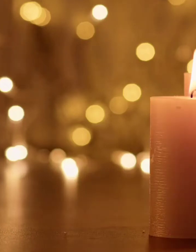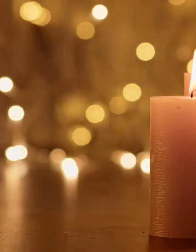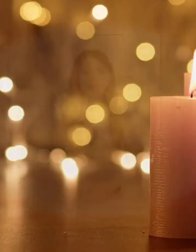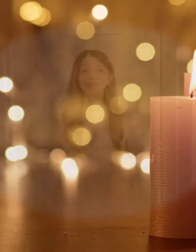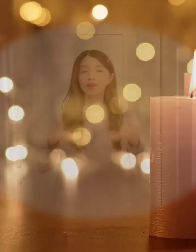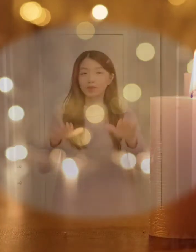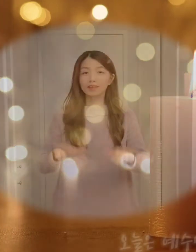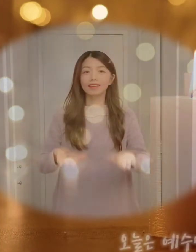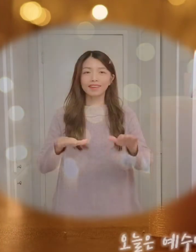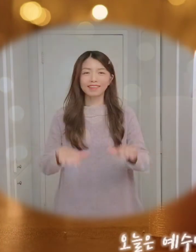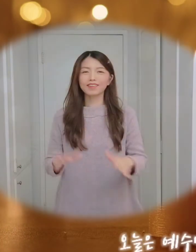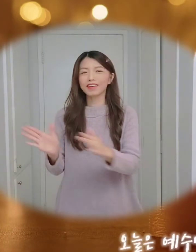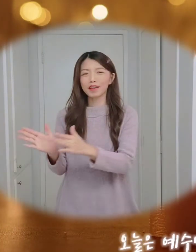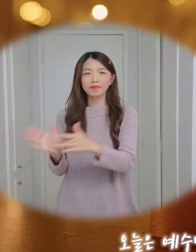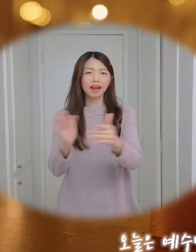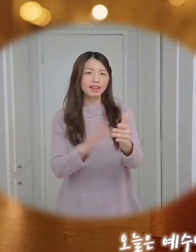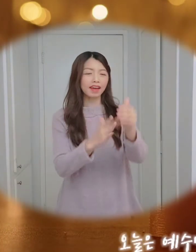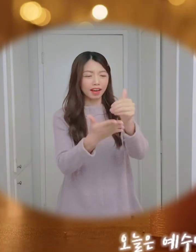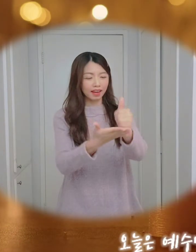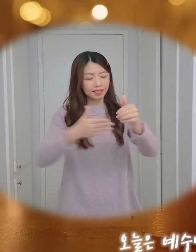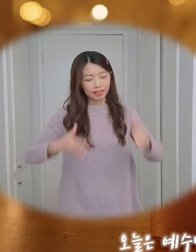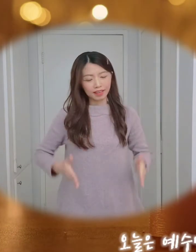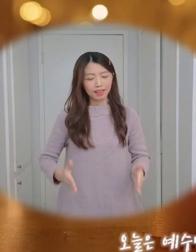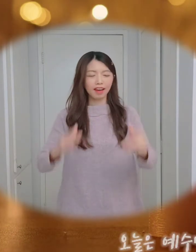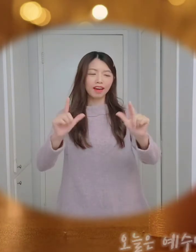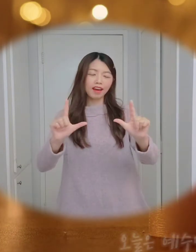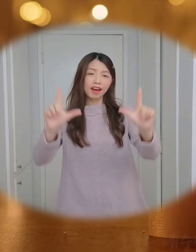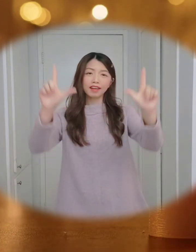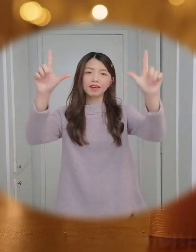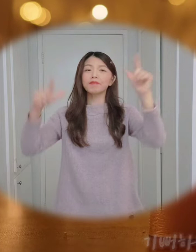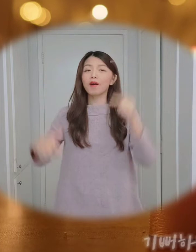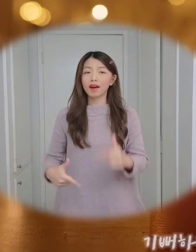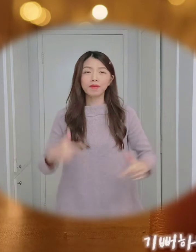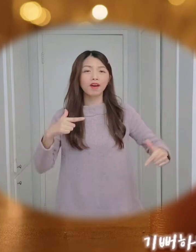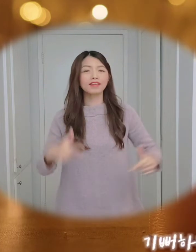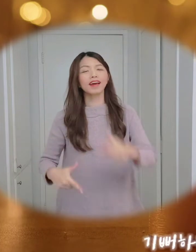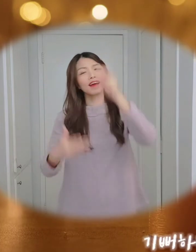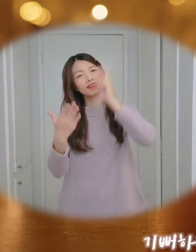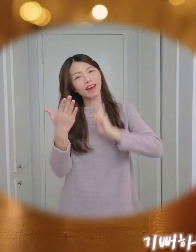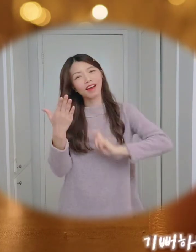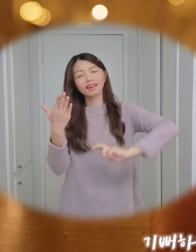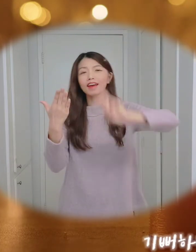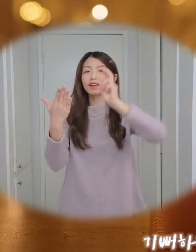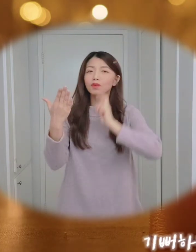오늘은 예수님 탄생하신 날 기뻐하며